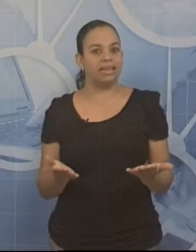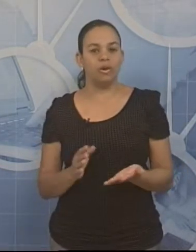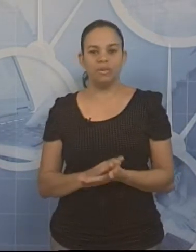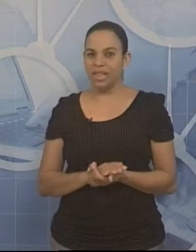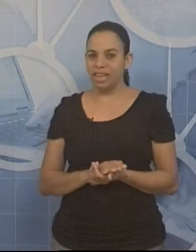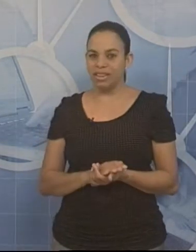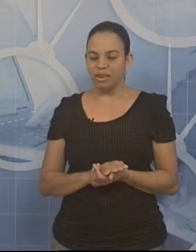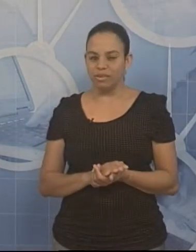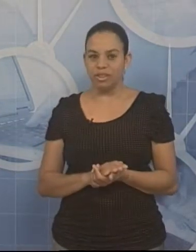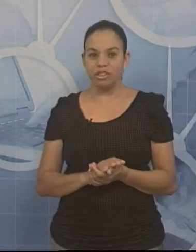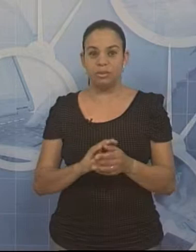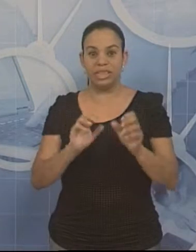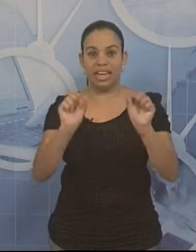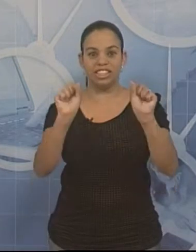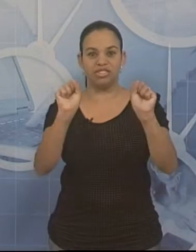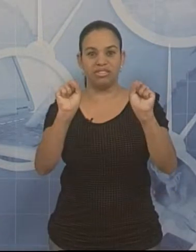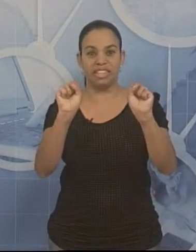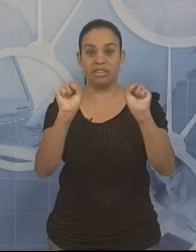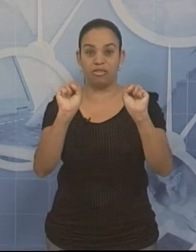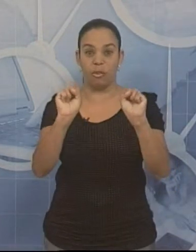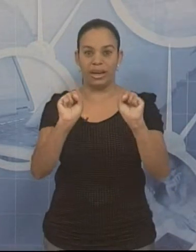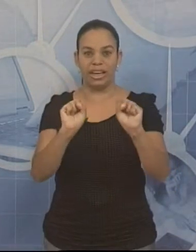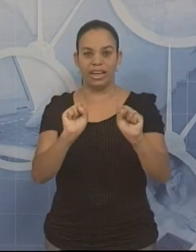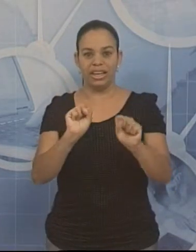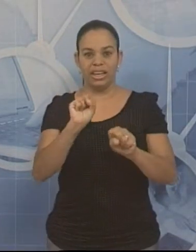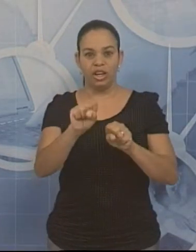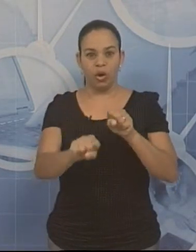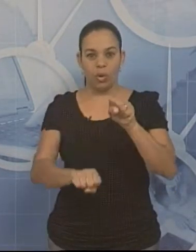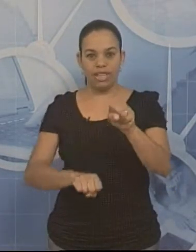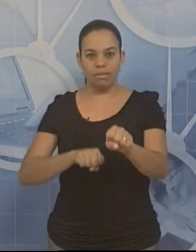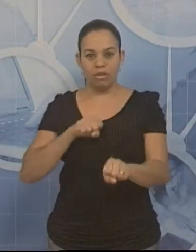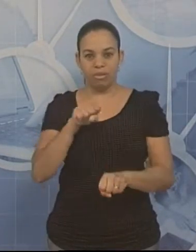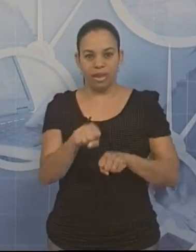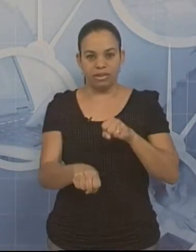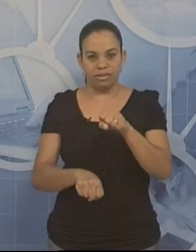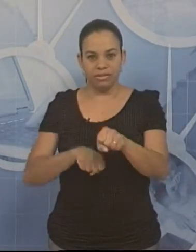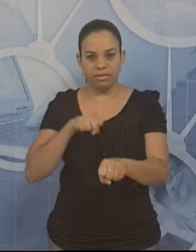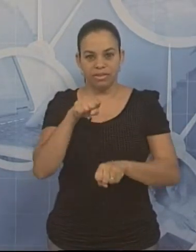como seria então sinal de bicicleta a gente vai fazer essa forma aqui com esse movimento